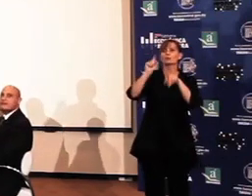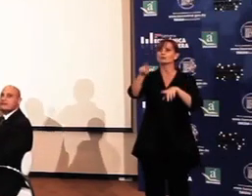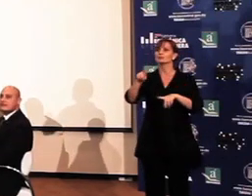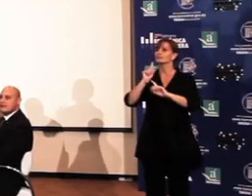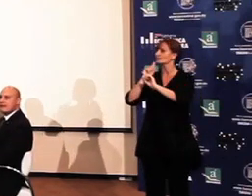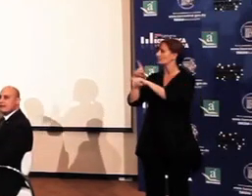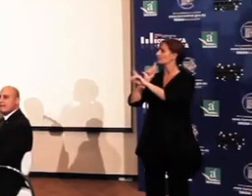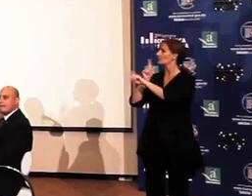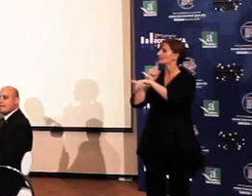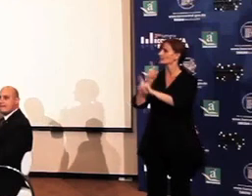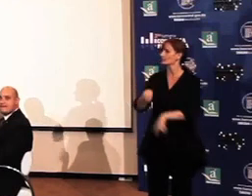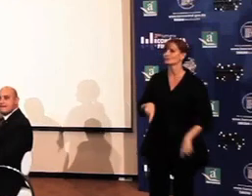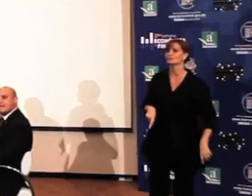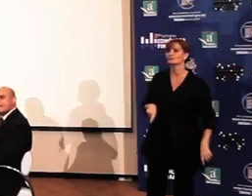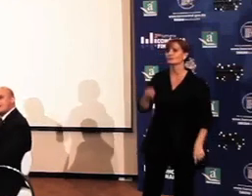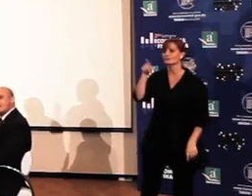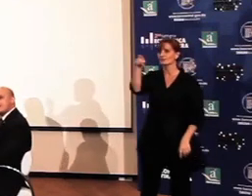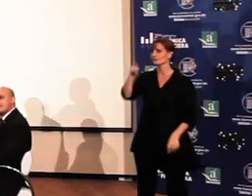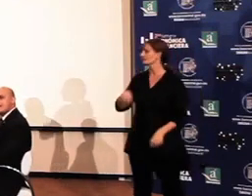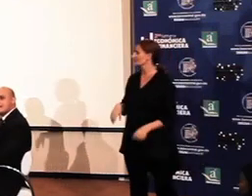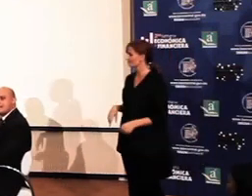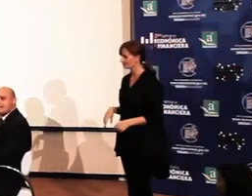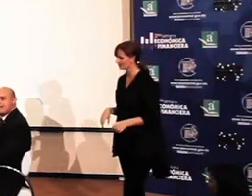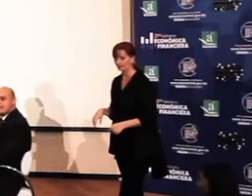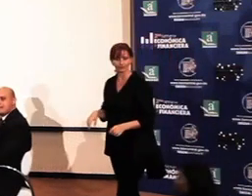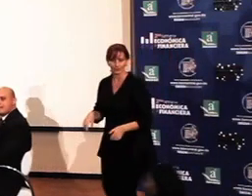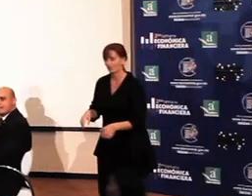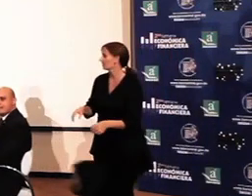vamos a empezar para Juani